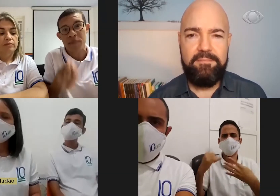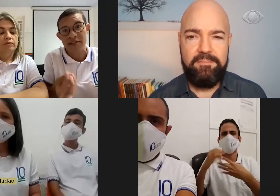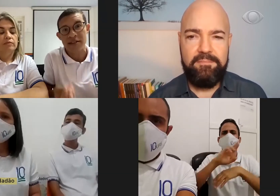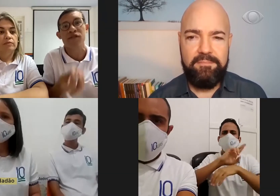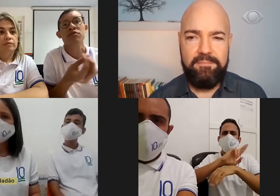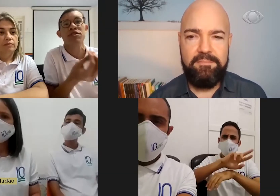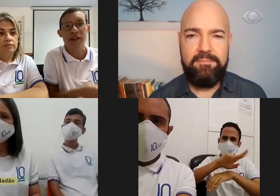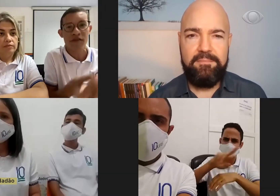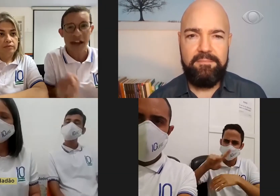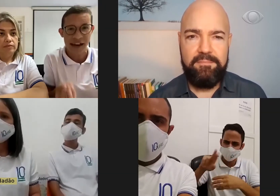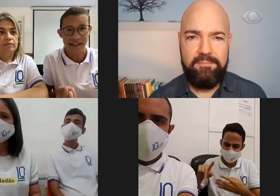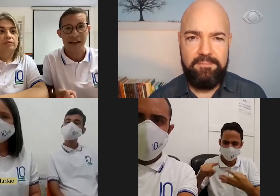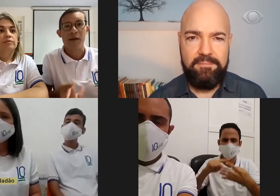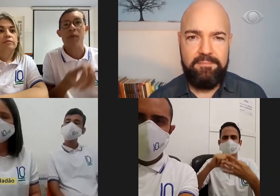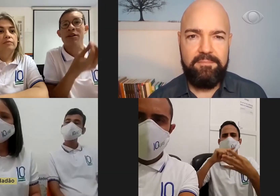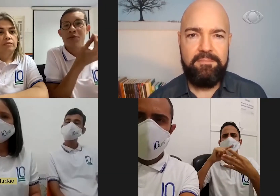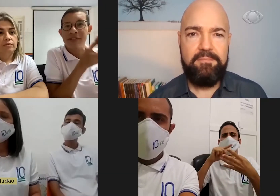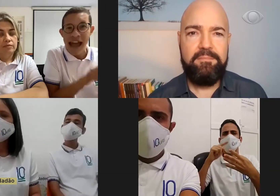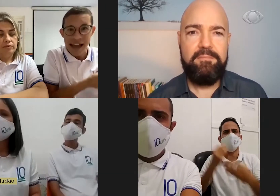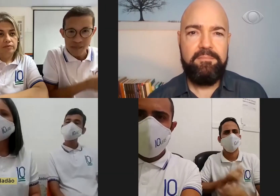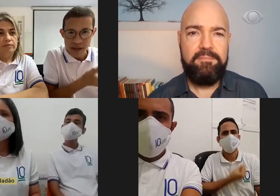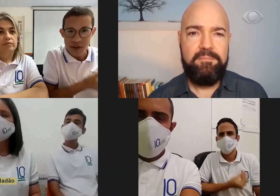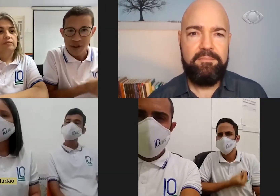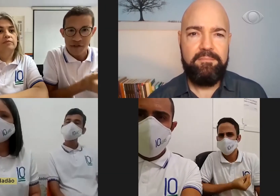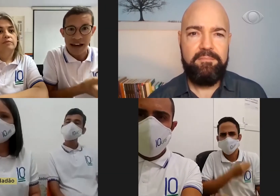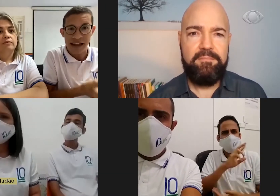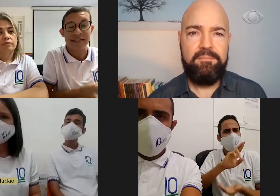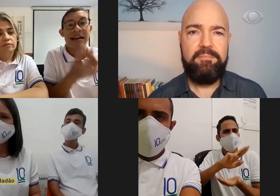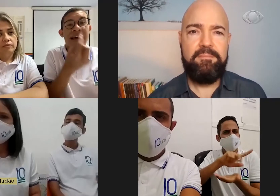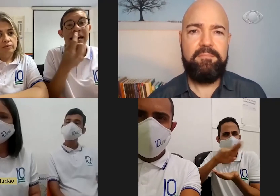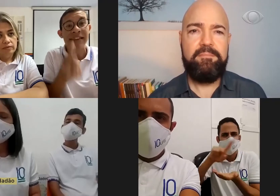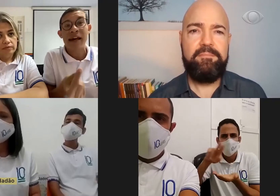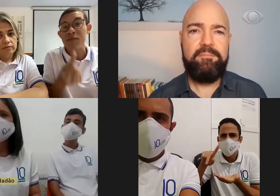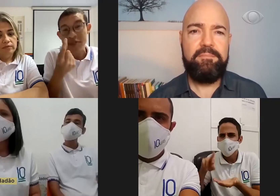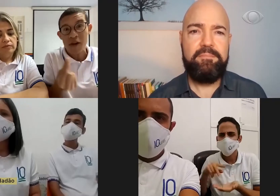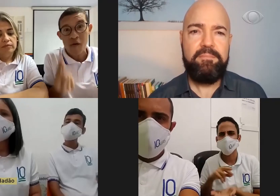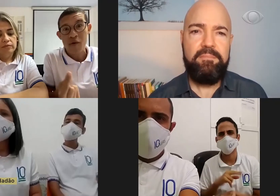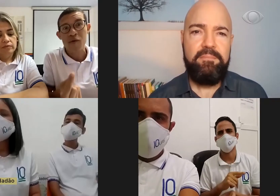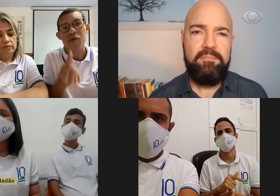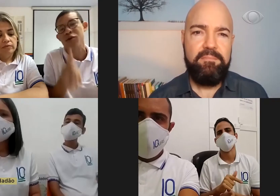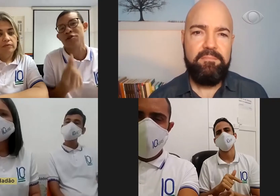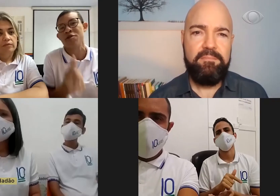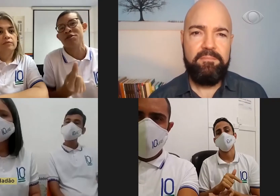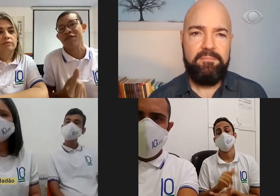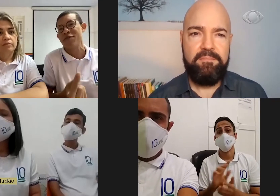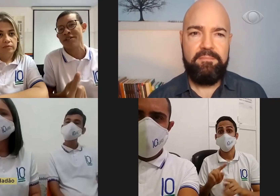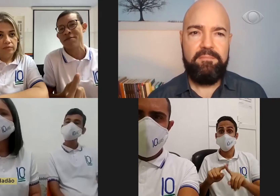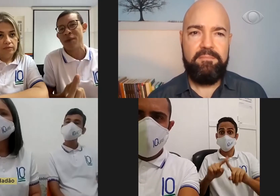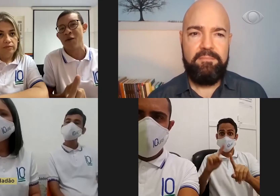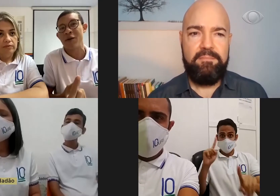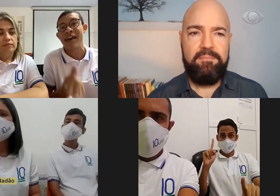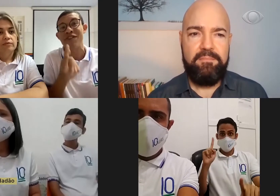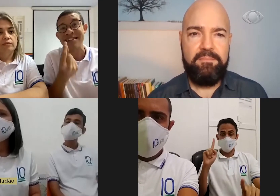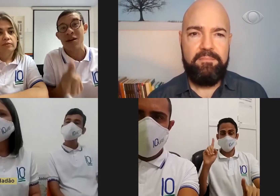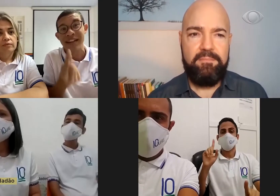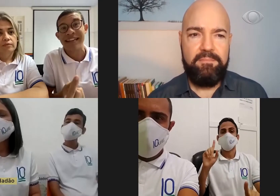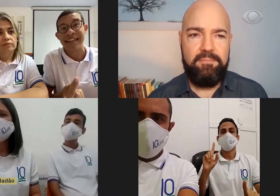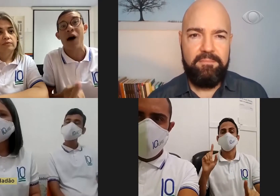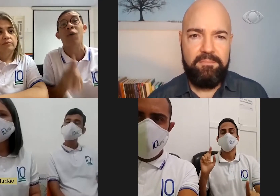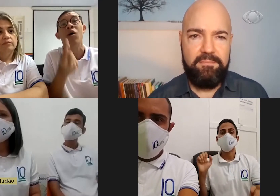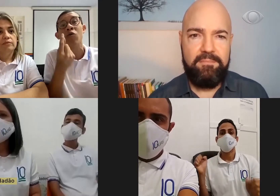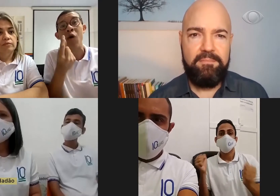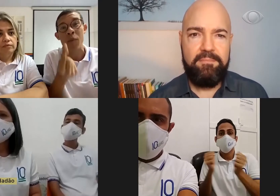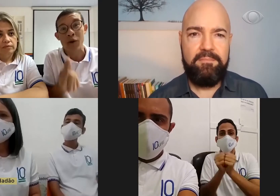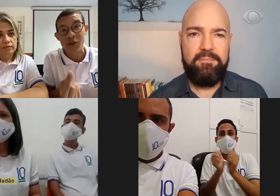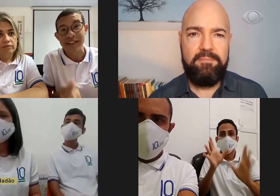conhecimentos específicos diferentes. Por isso, 10 pessoas diferentes que temos em comum o nosso objetivo principal, que é fazer uma